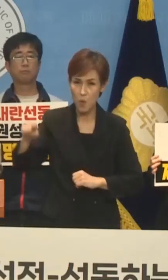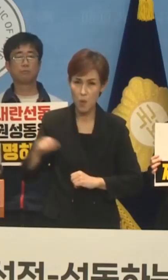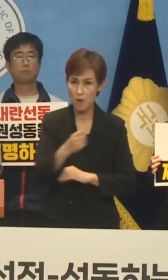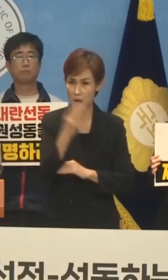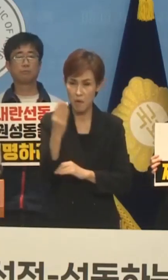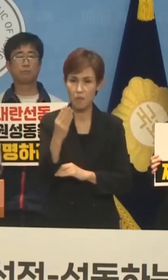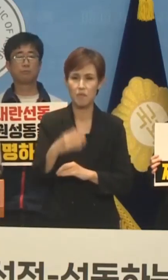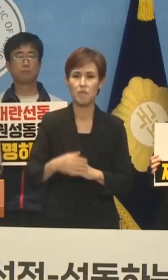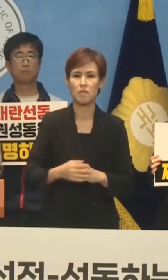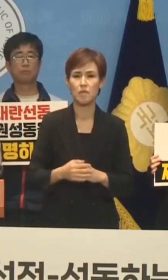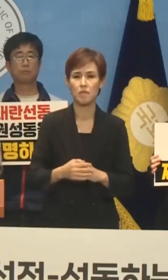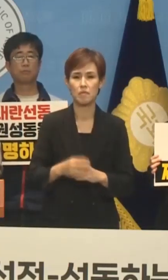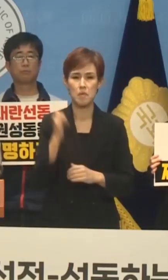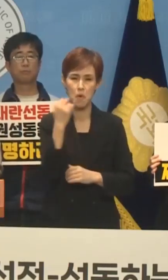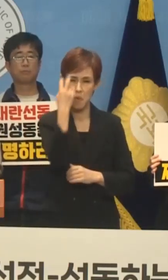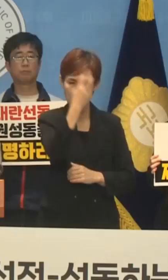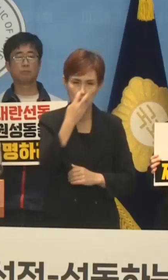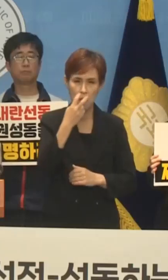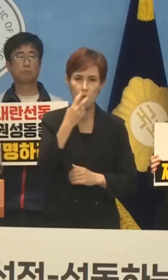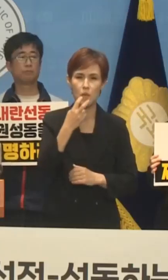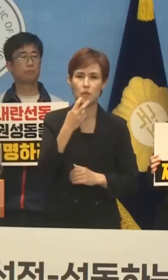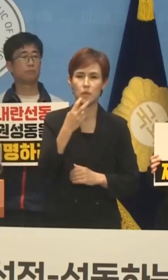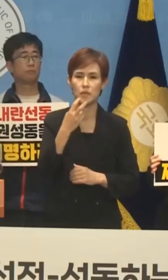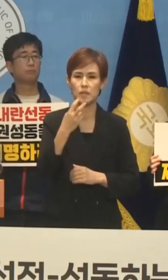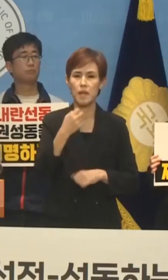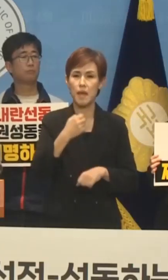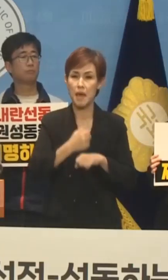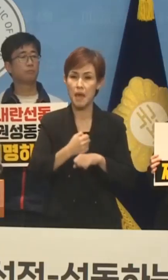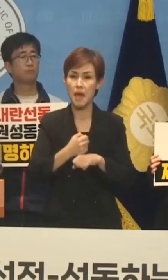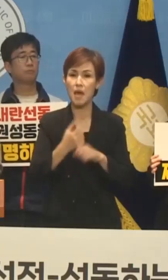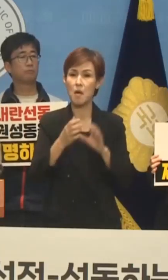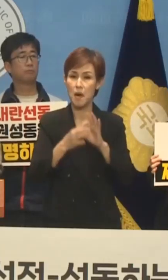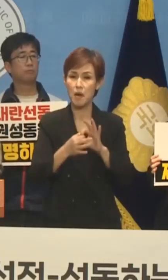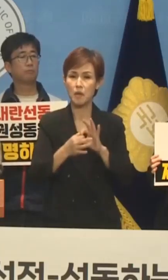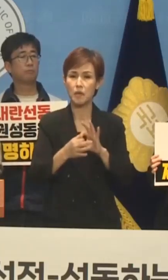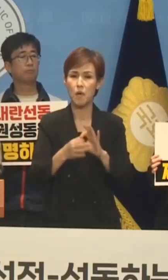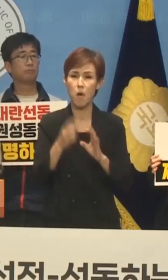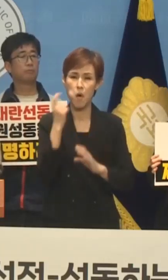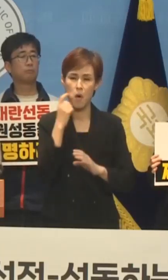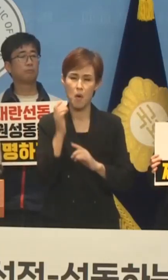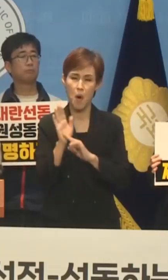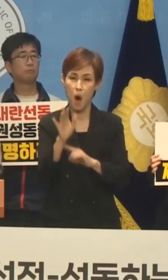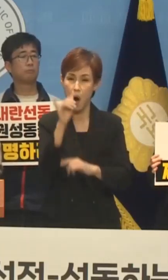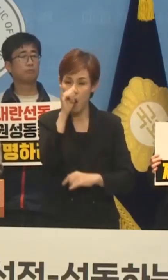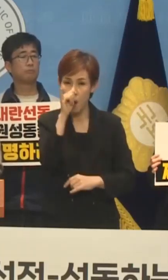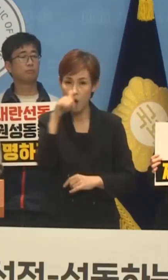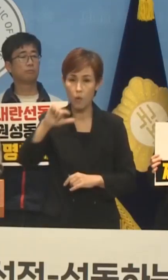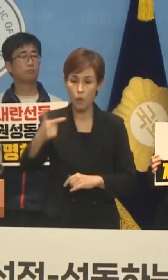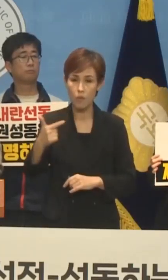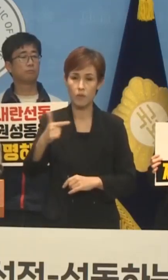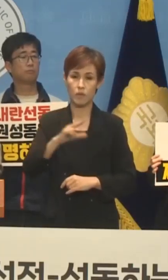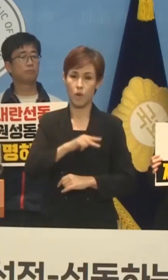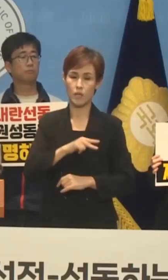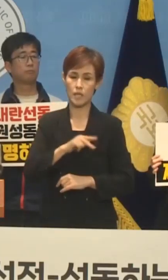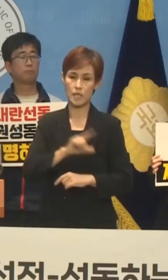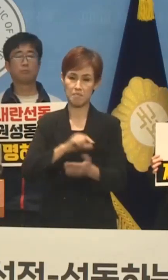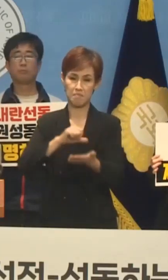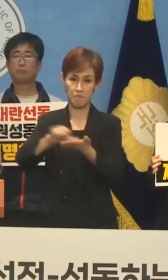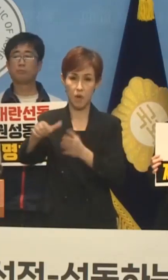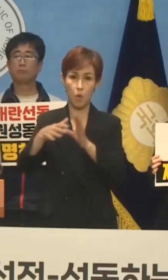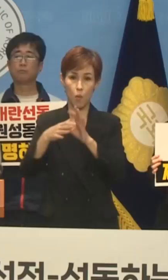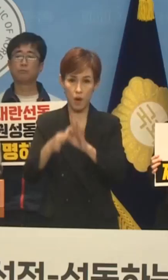의도된 여론조사와 오염된 지지율로 여론을 호도하려 하지만 권성동 의원직 제명에 대한 국민동의